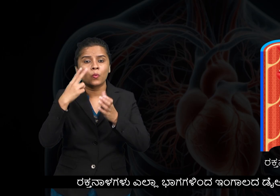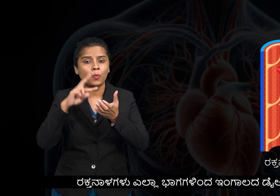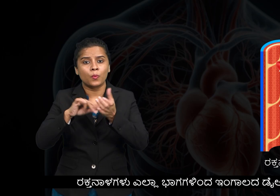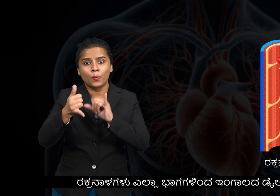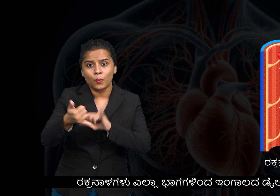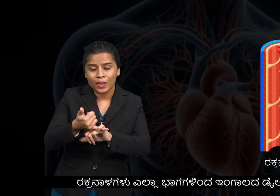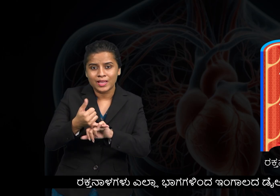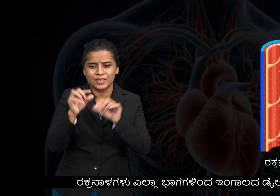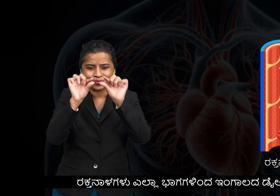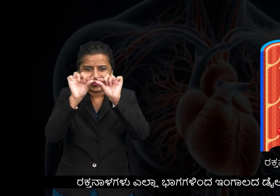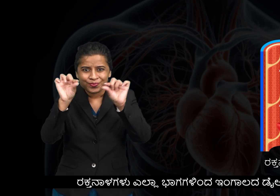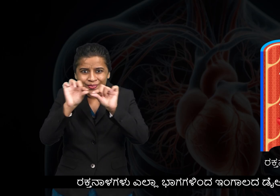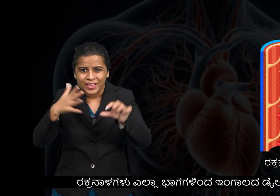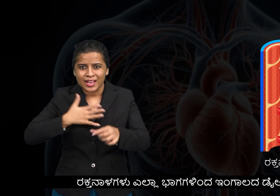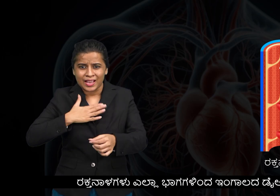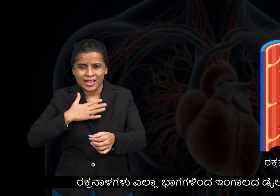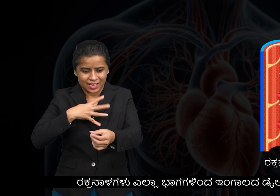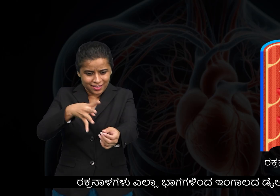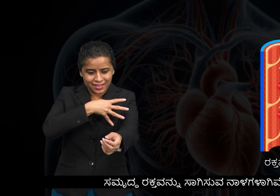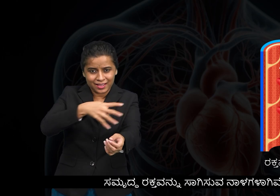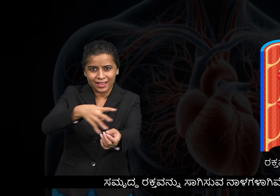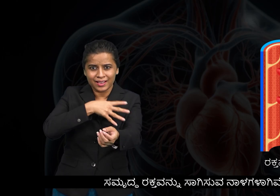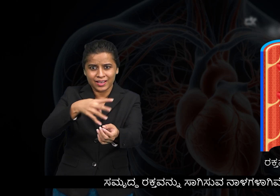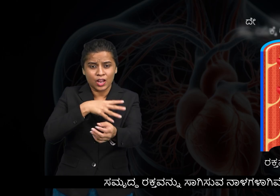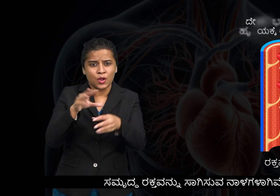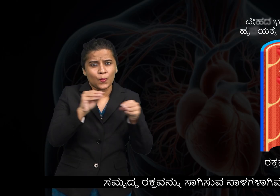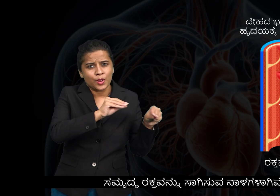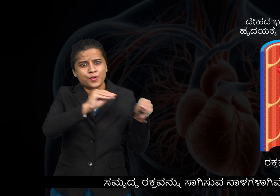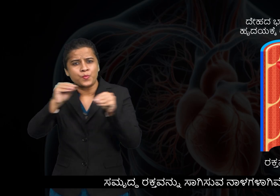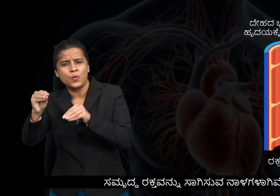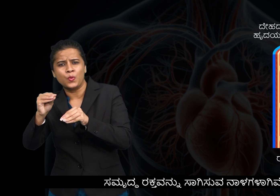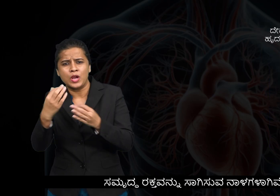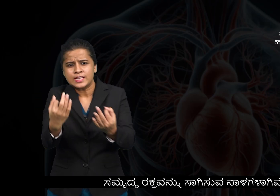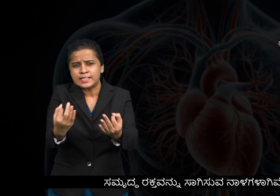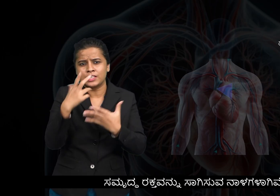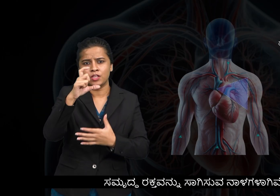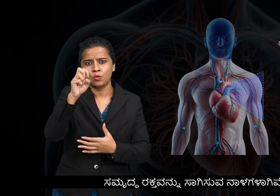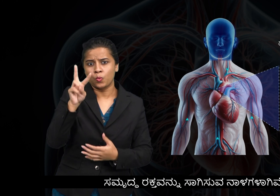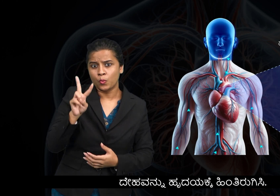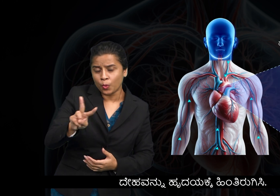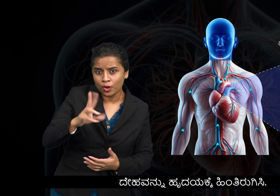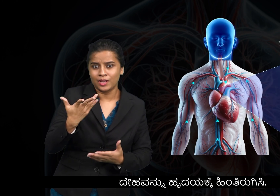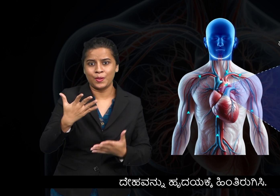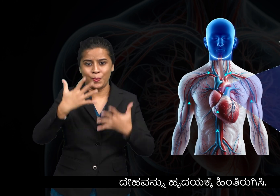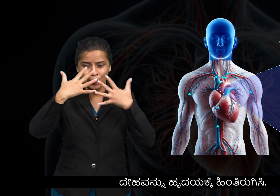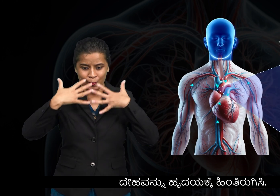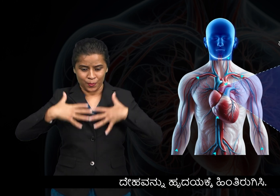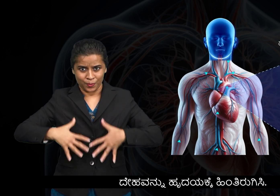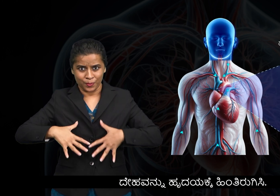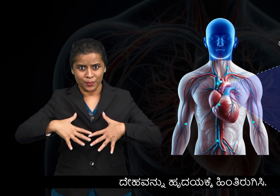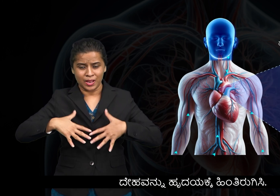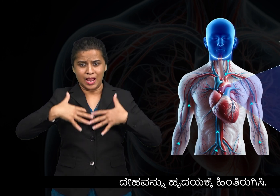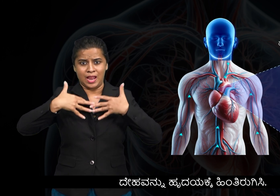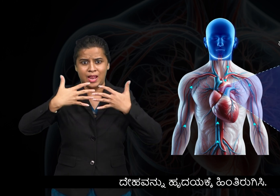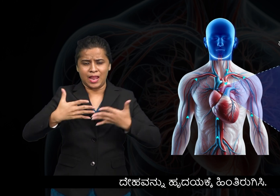ರಕ್ತನಾಳಗಳು ಎಲ್ಲಾ ಭಾಗಗಳಿಂದ ಇಂಗಾಲದ ಡೈಆಕ್ಸೈಡ್ ಸಮೃದ್ಧ ರಕ್ತವನ್ನು ಸಾಗಿಸುವ ನಾಳಗಳಾಗಿವೆ. ದೇಹವನ್ನು